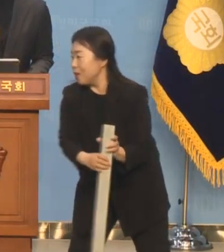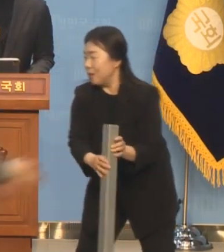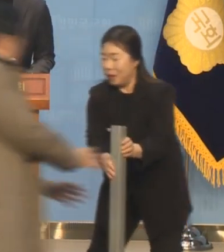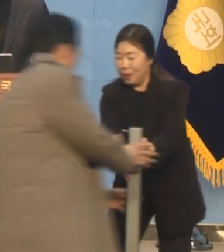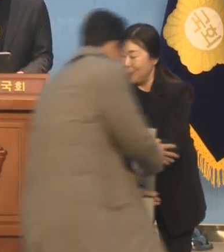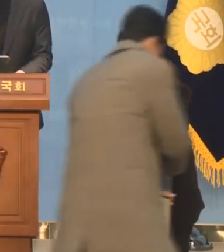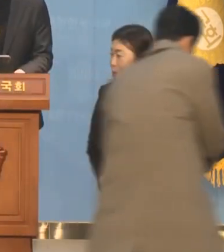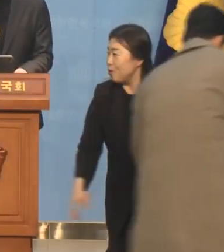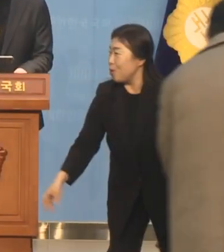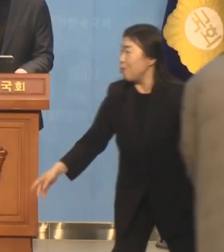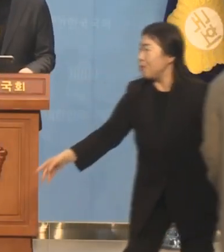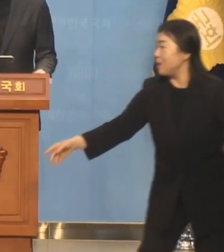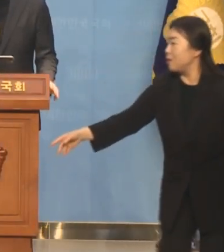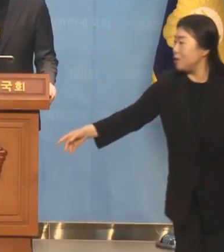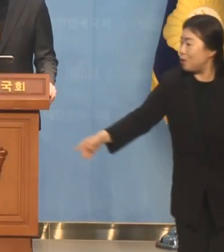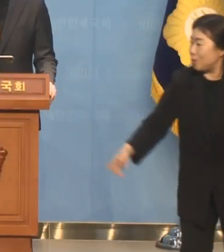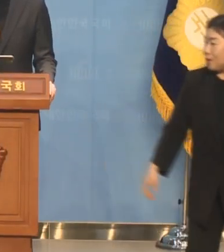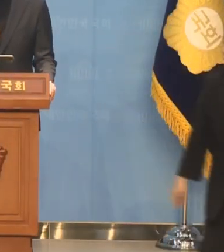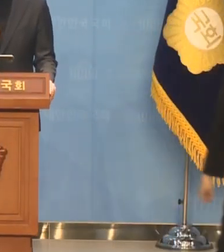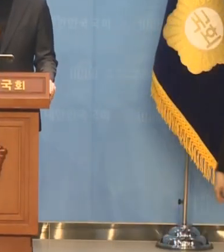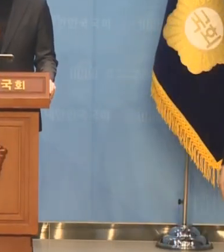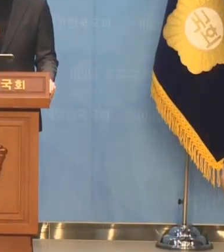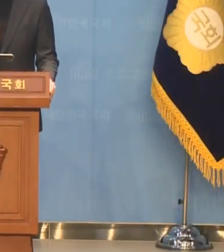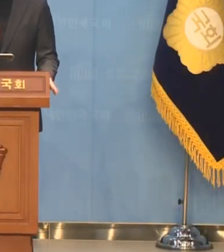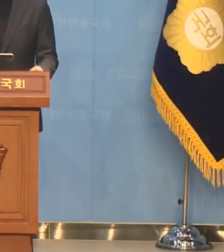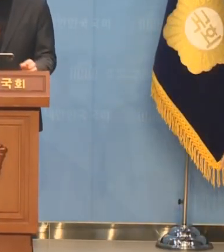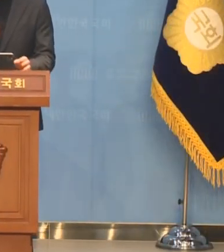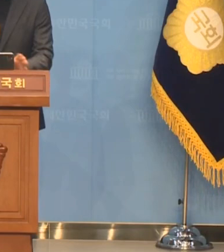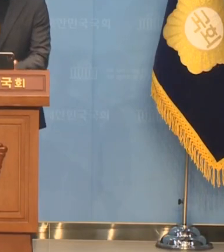아, 천천히 하셔도 됩니다. 천천히 하십시오. 천천히 하십시오.